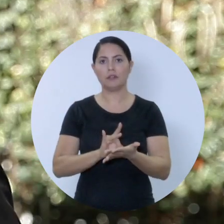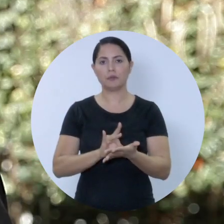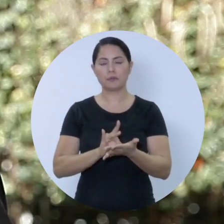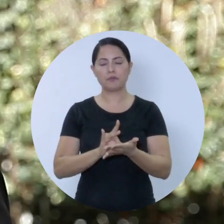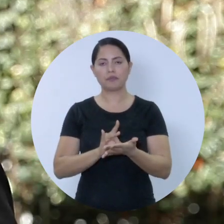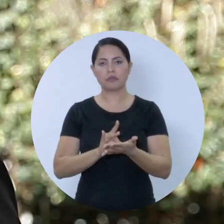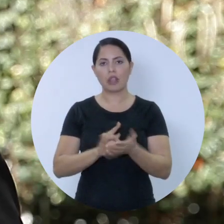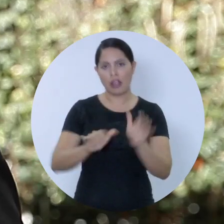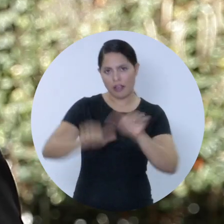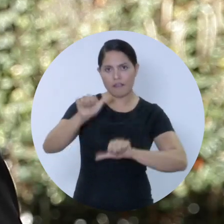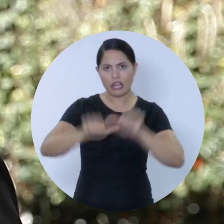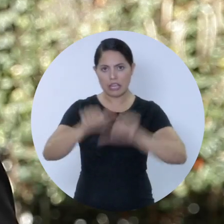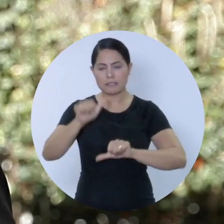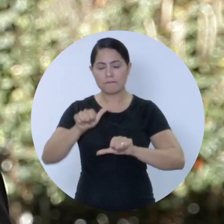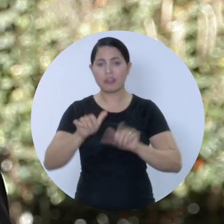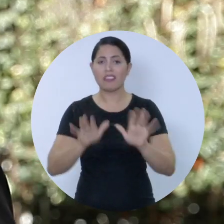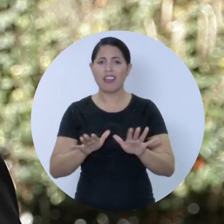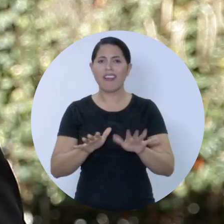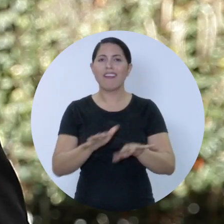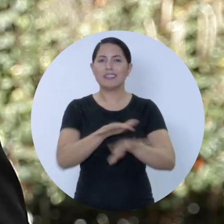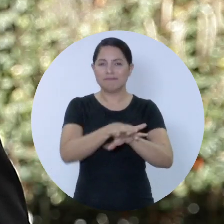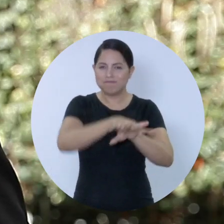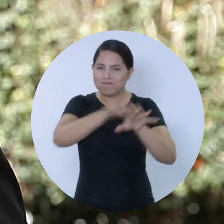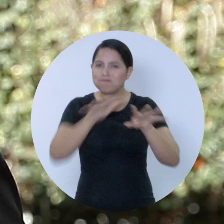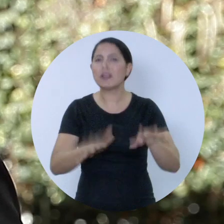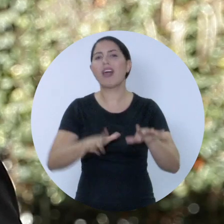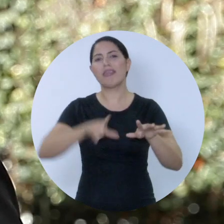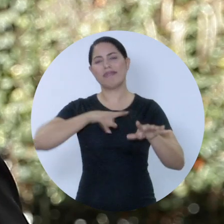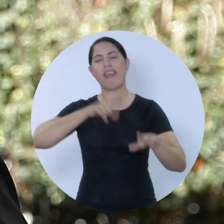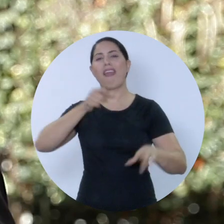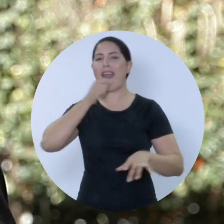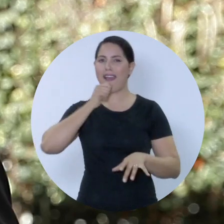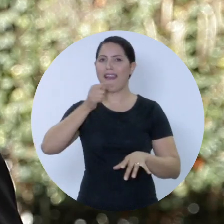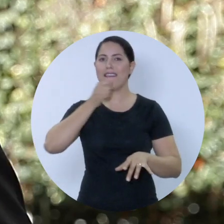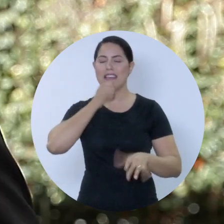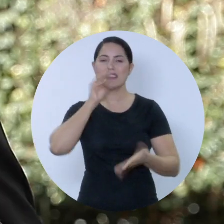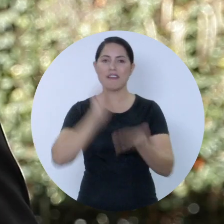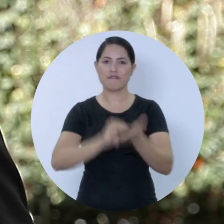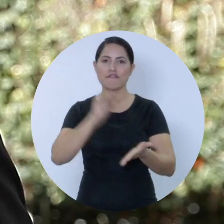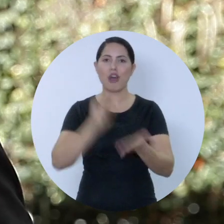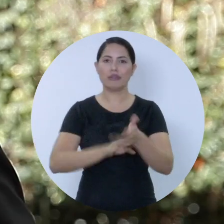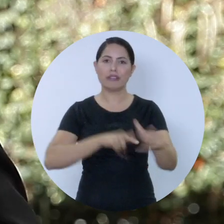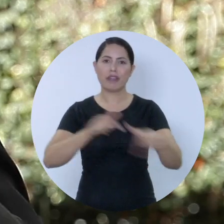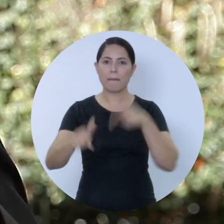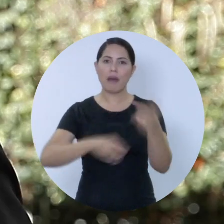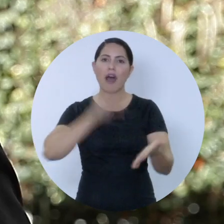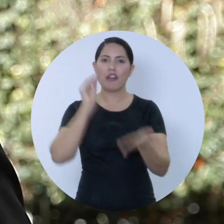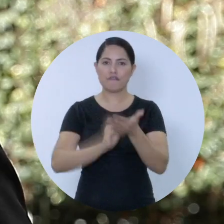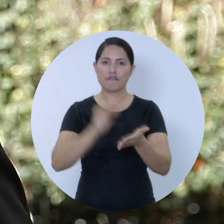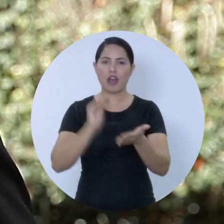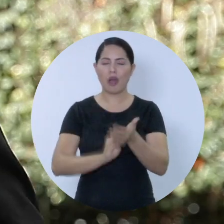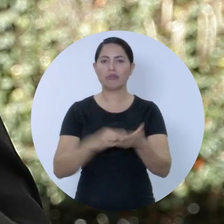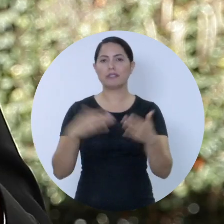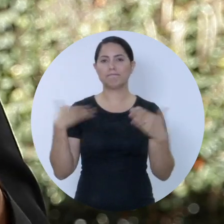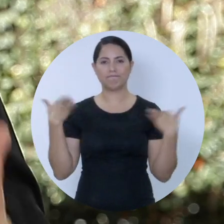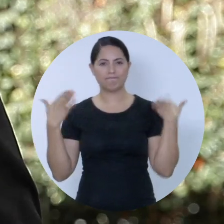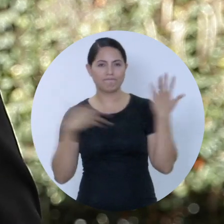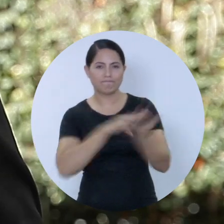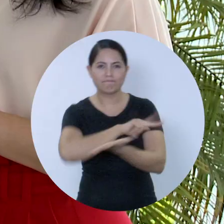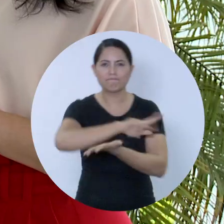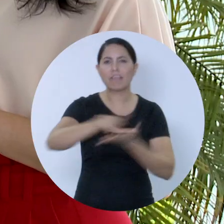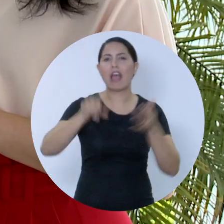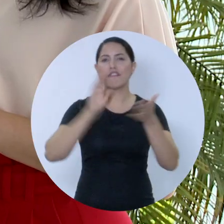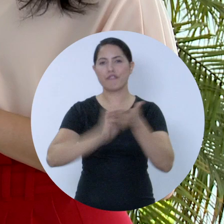uma fiscalização, um acompanhamento mais de perto. A exclusão continua enorme, a falta de oportunidade de trabalho, de lazer,